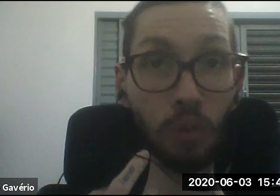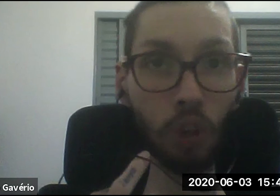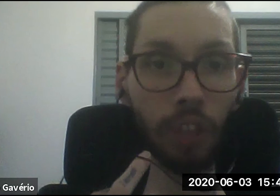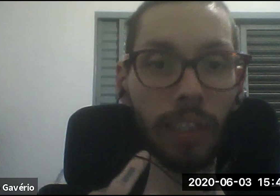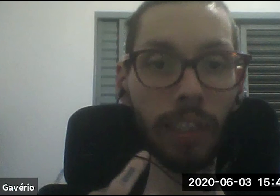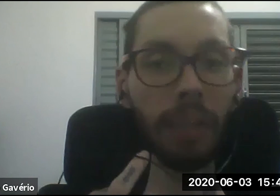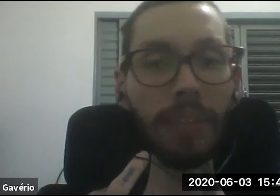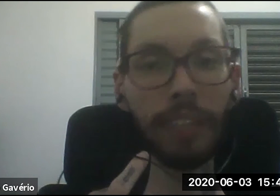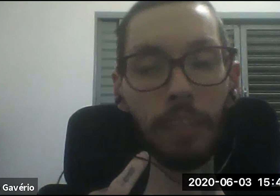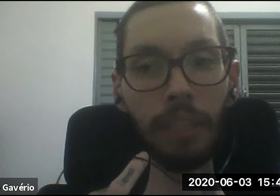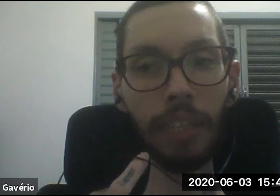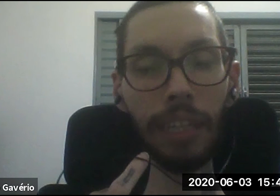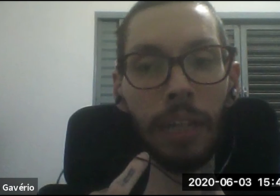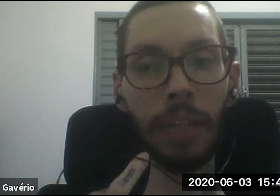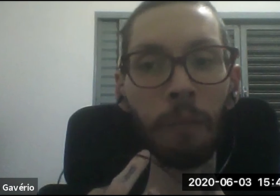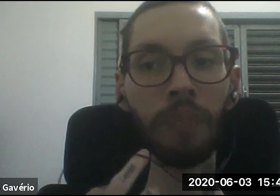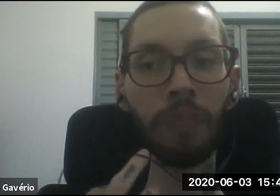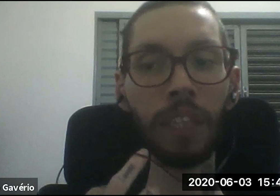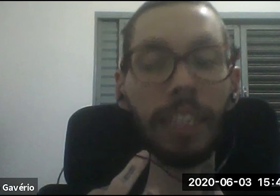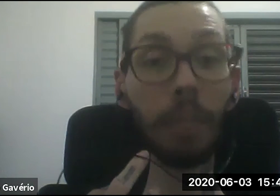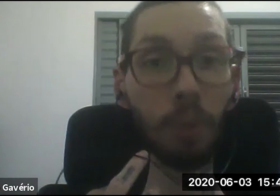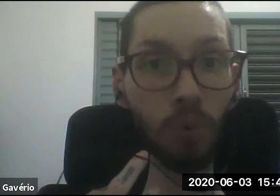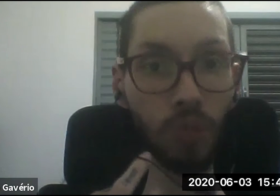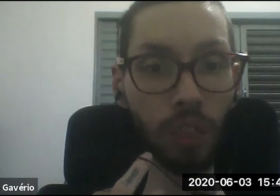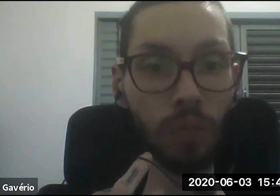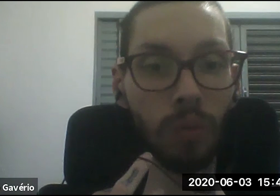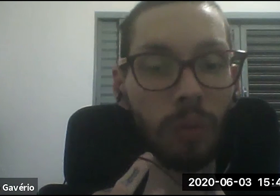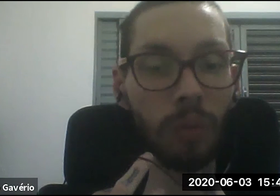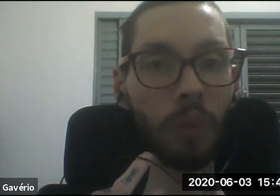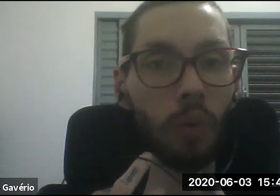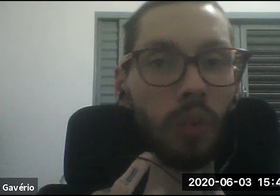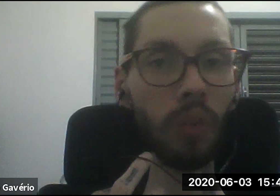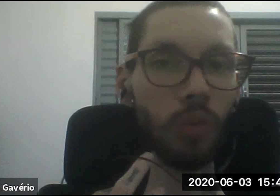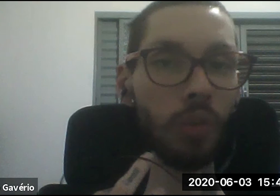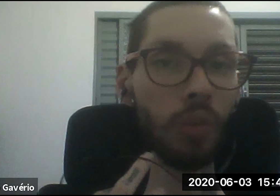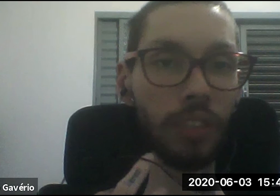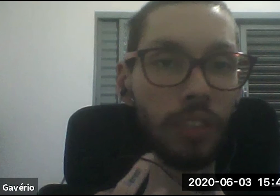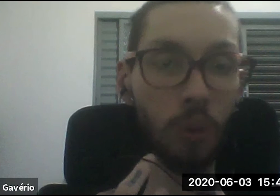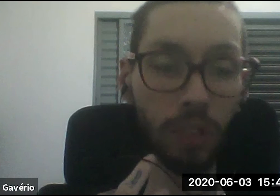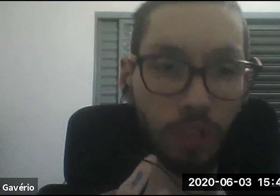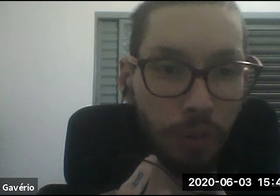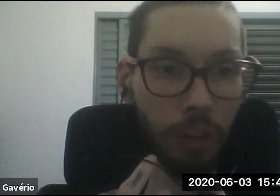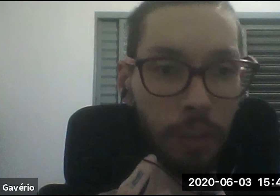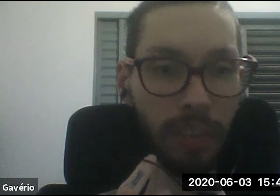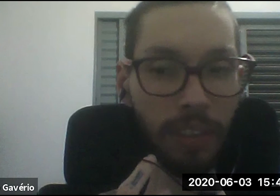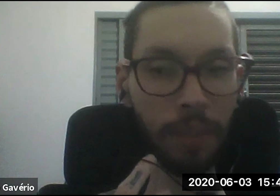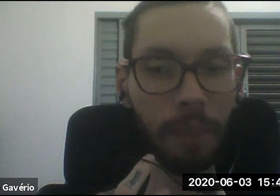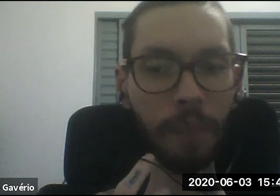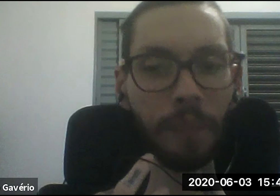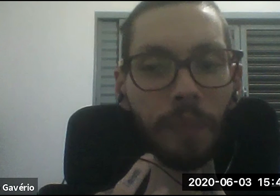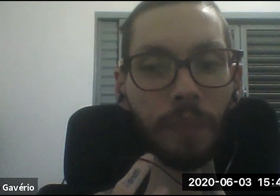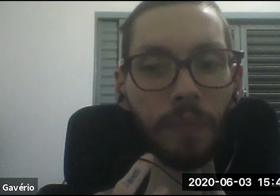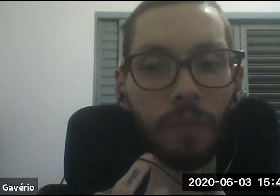E um choque também, de certa maneira, que está produzindo outras coisas e outras formas